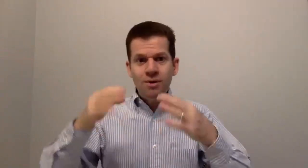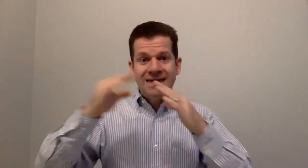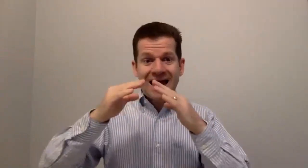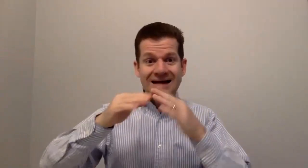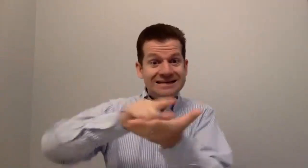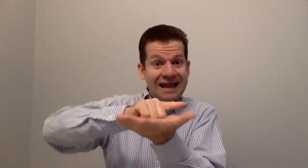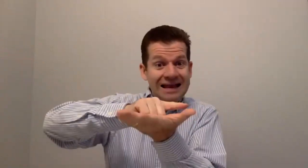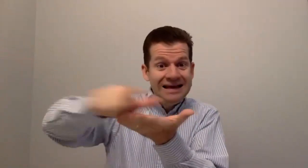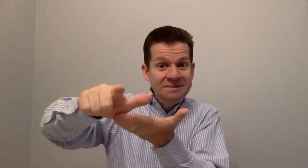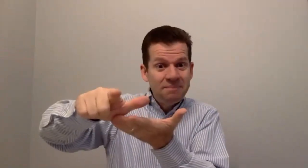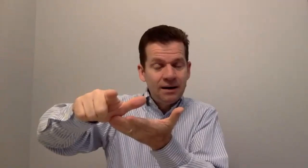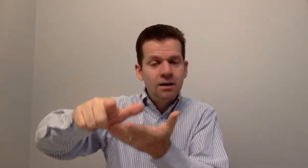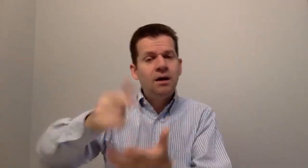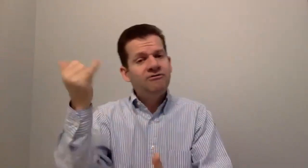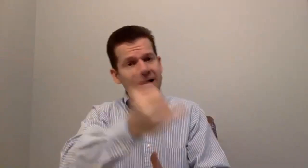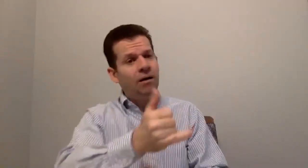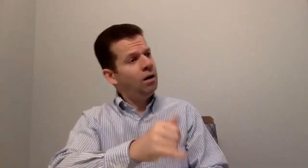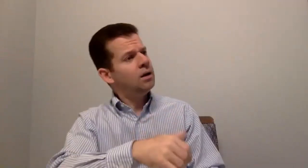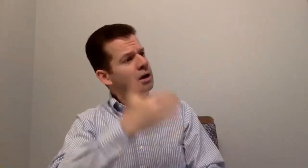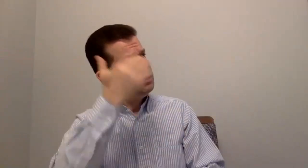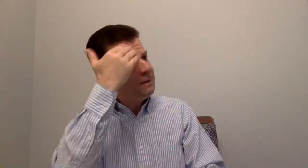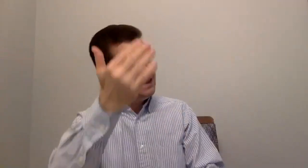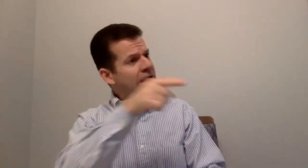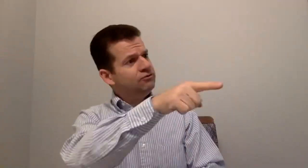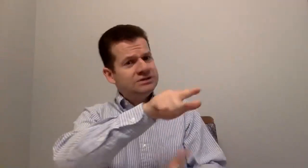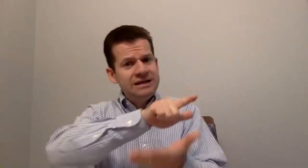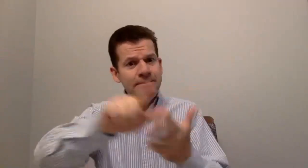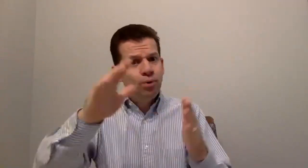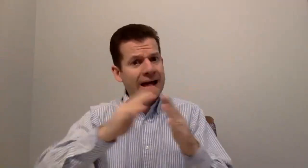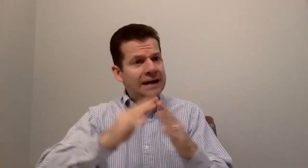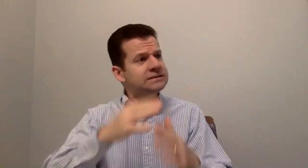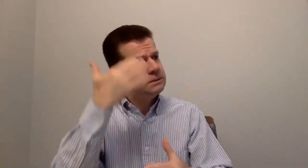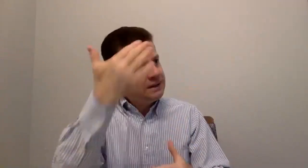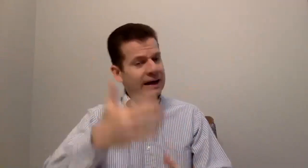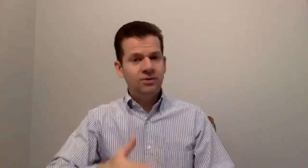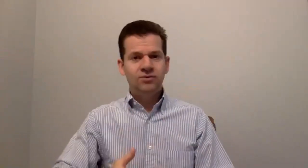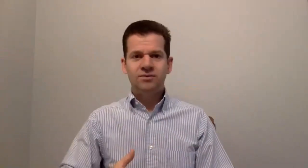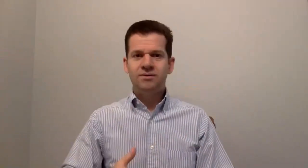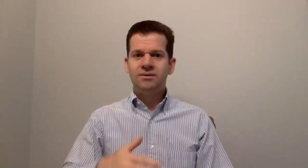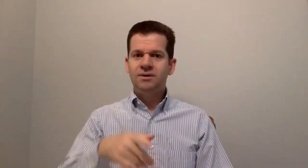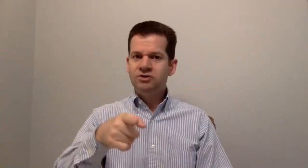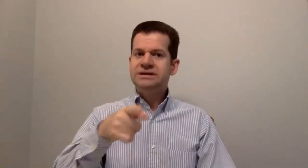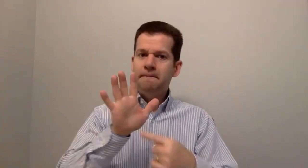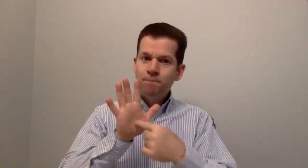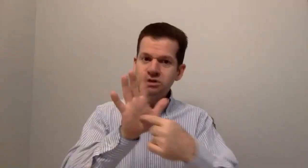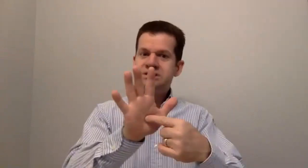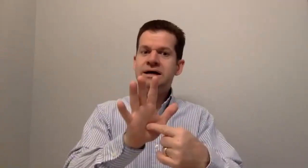que a casa está limpa? Fala, obrigado, você limpou a casa. Obrigado. Você está